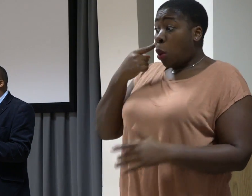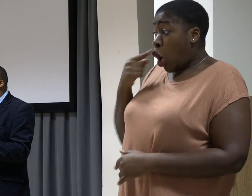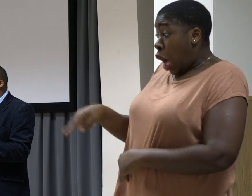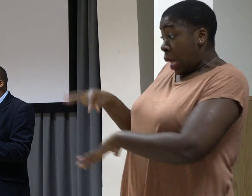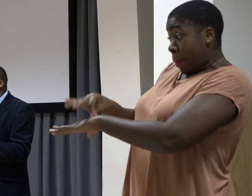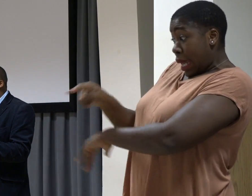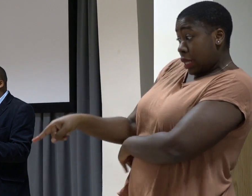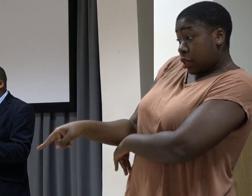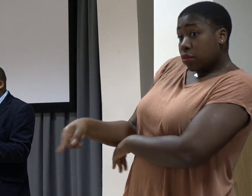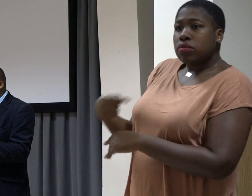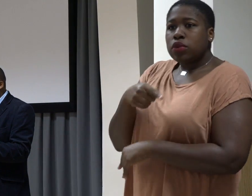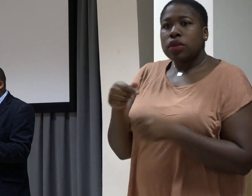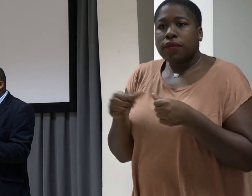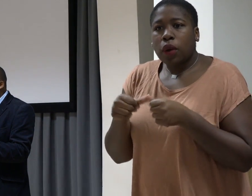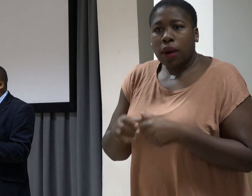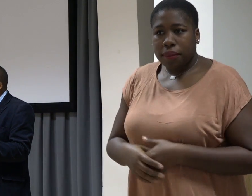malade?